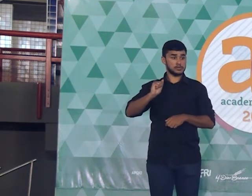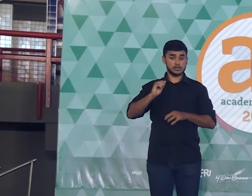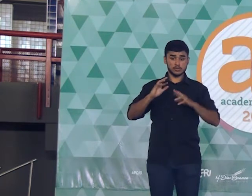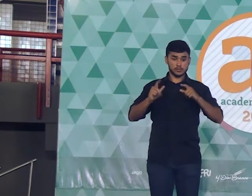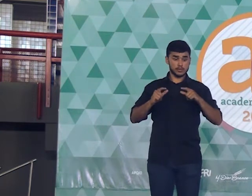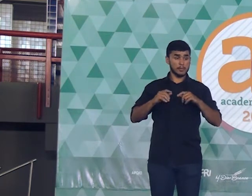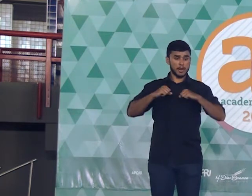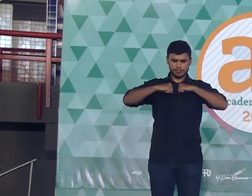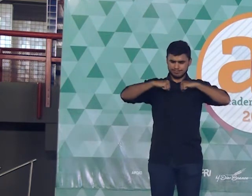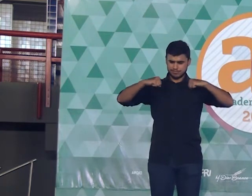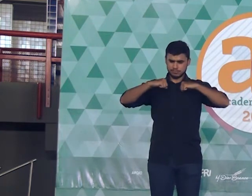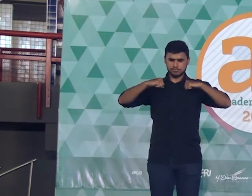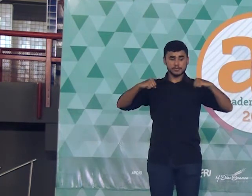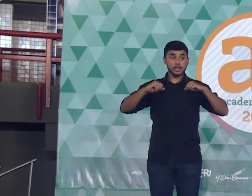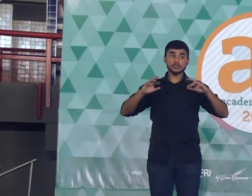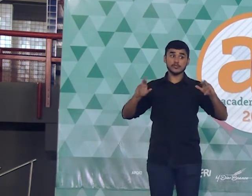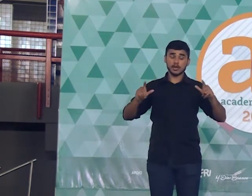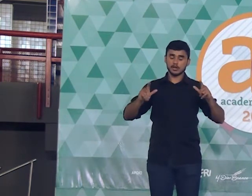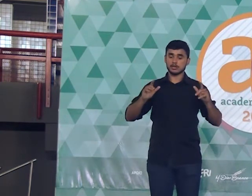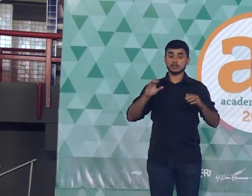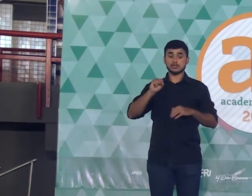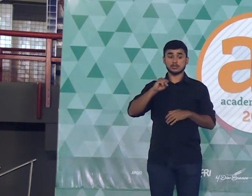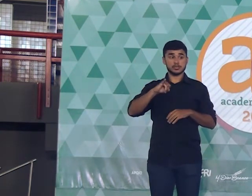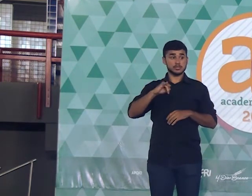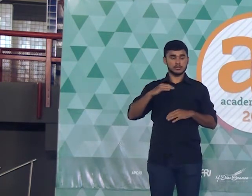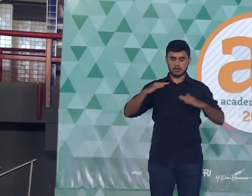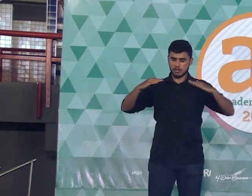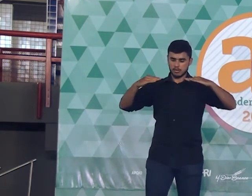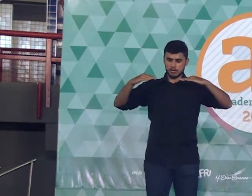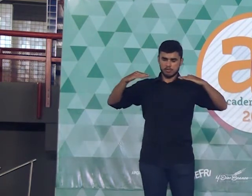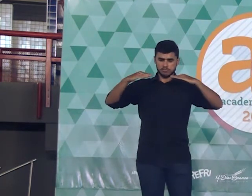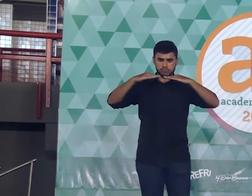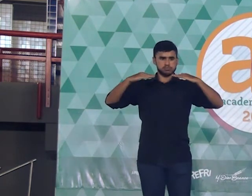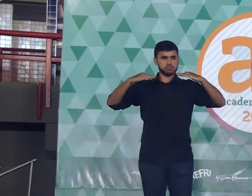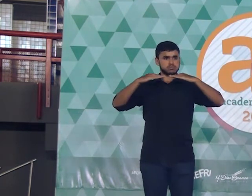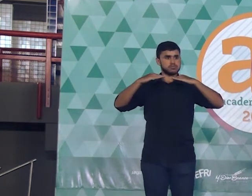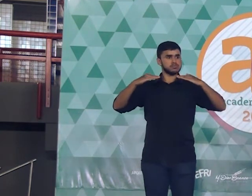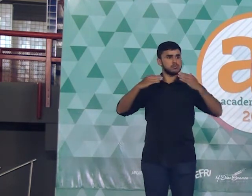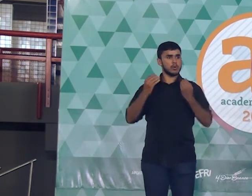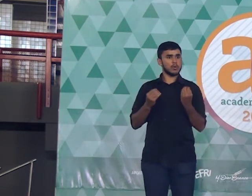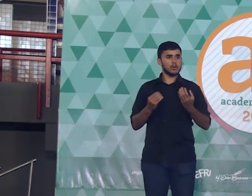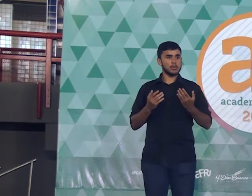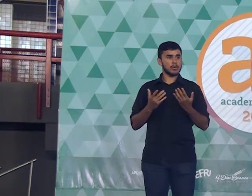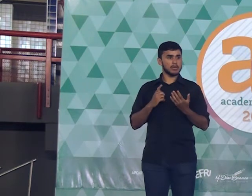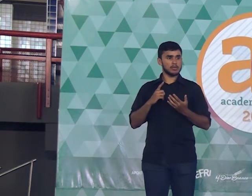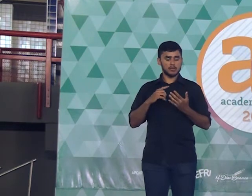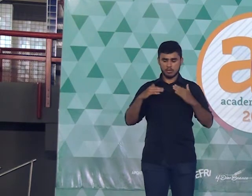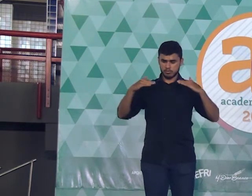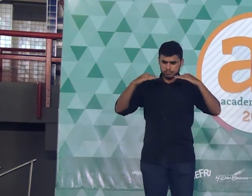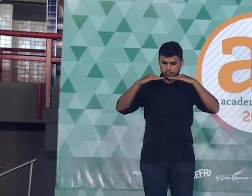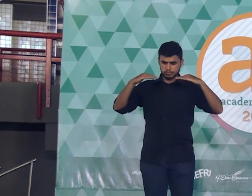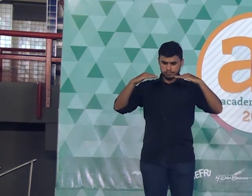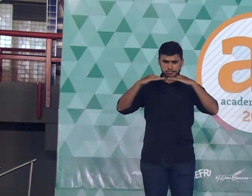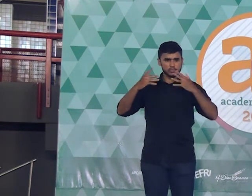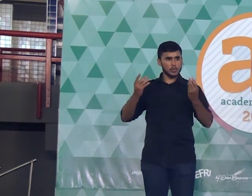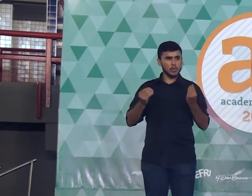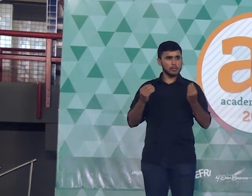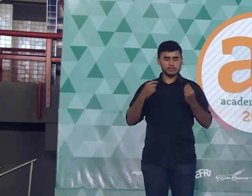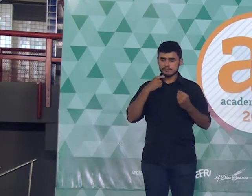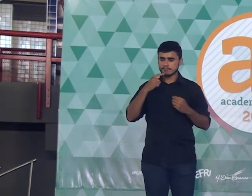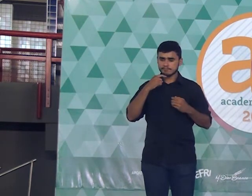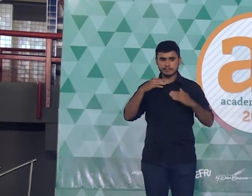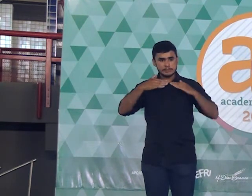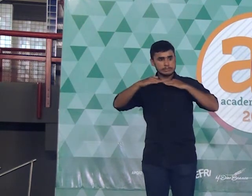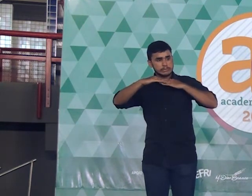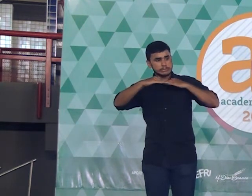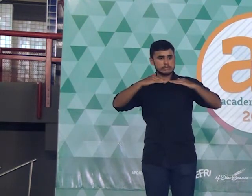carro perseguindo outro, o carro da frente está atrapalhando o de trás de chegar perto. Se ele está atrapalhando, a velocidade